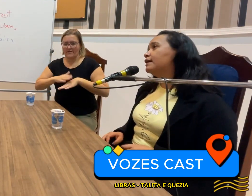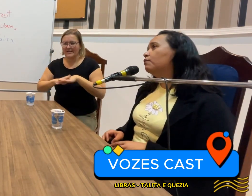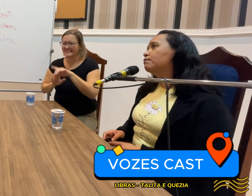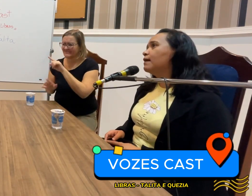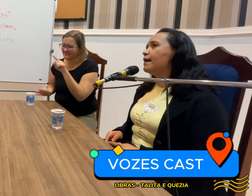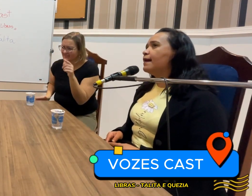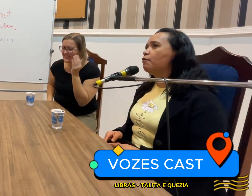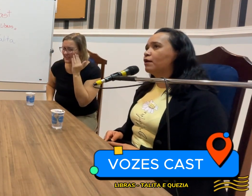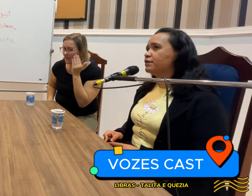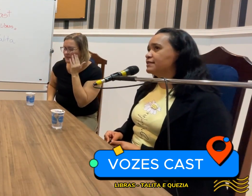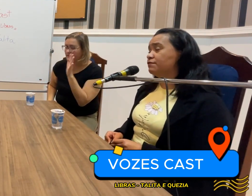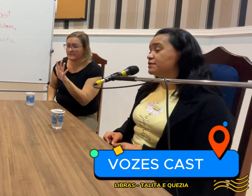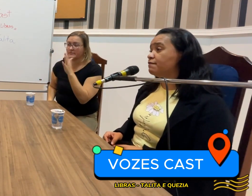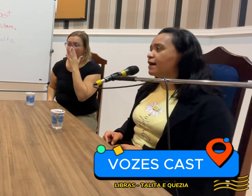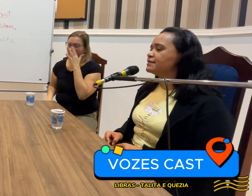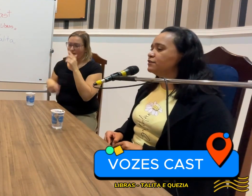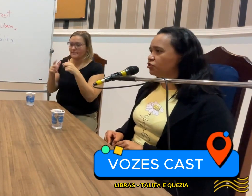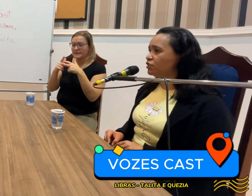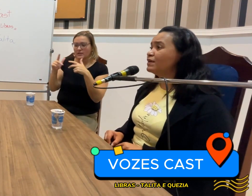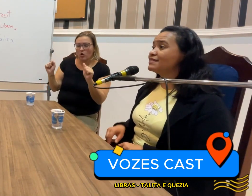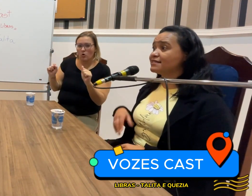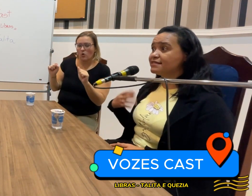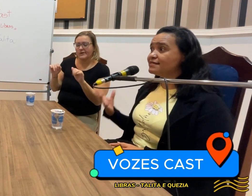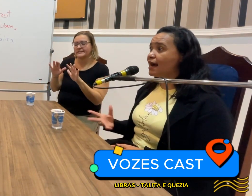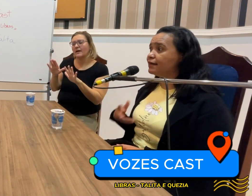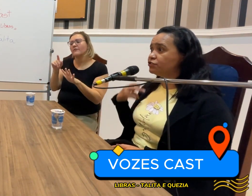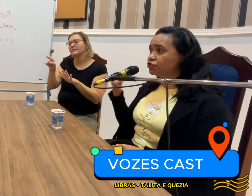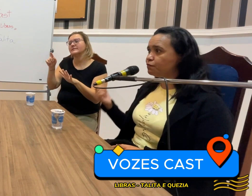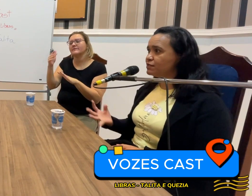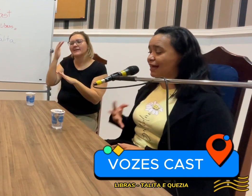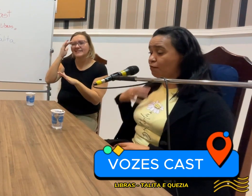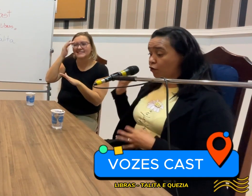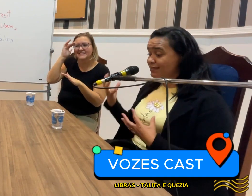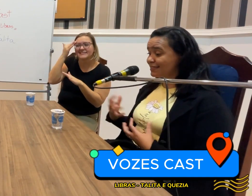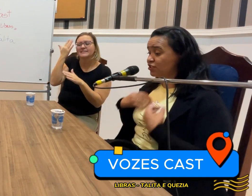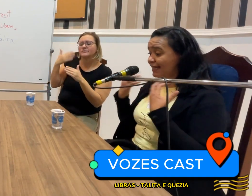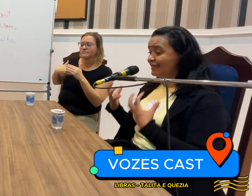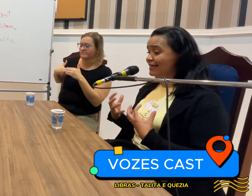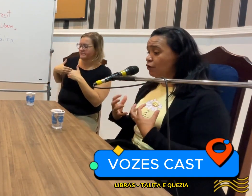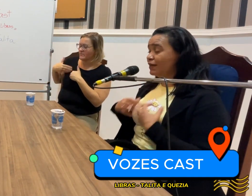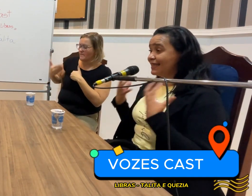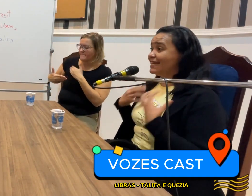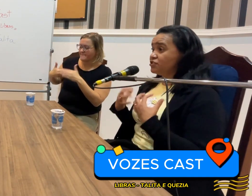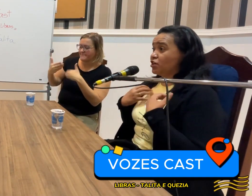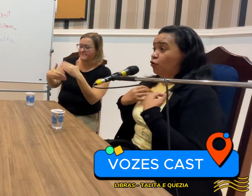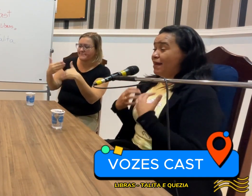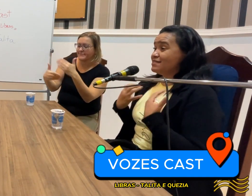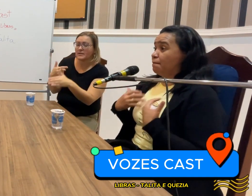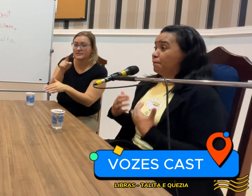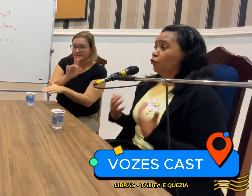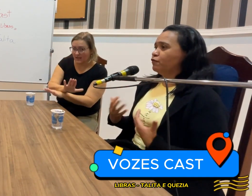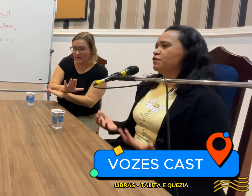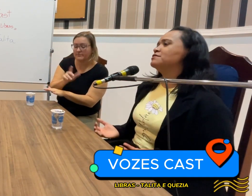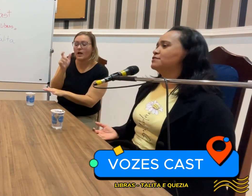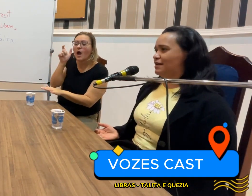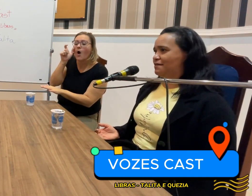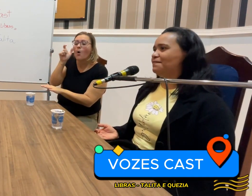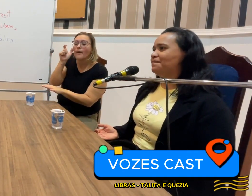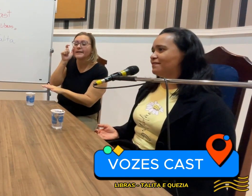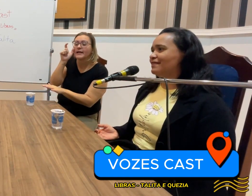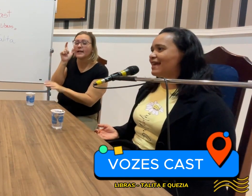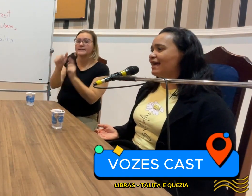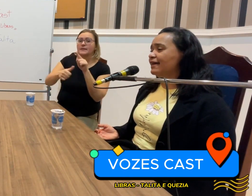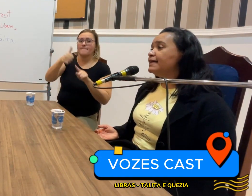Isso. Então, é uma coisa que você vai sentindo a necessidade de buscar uma coisa que o interesse já começa por